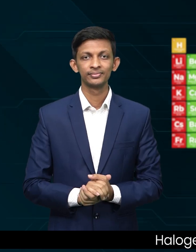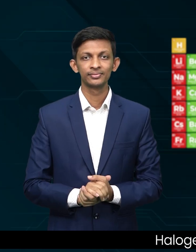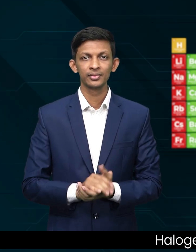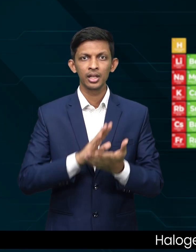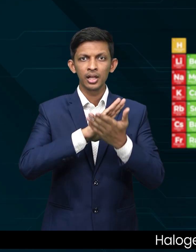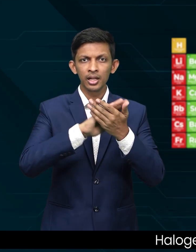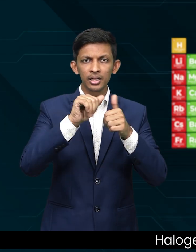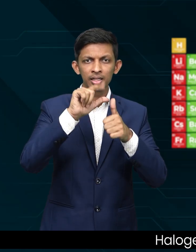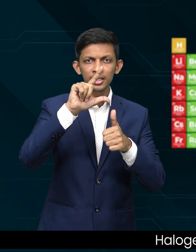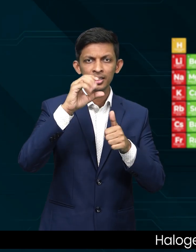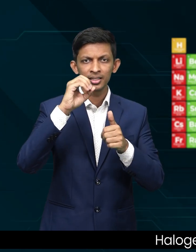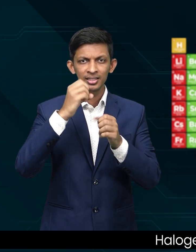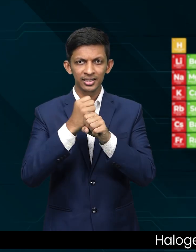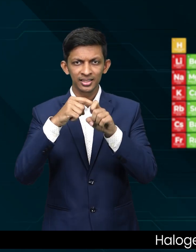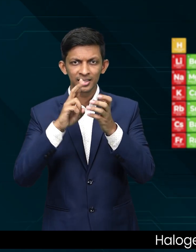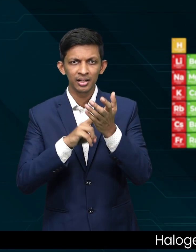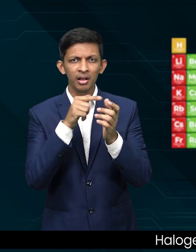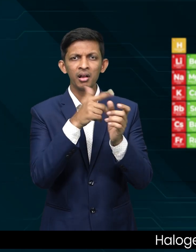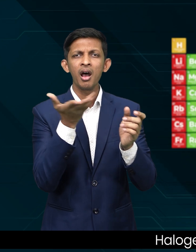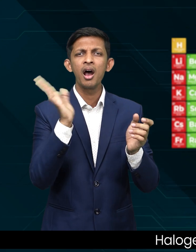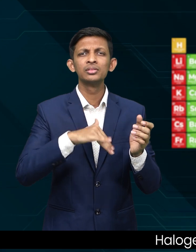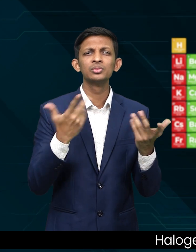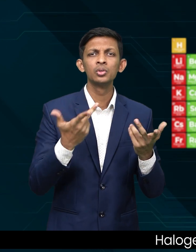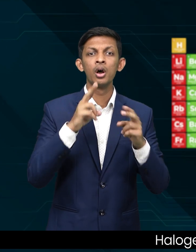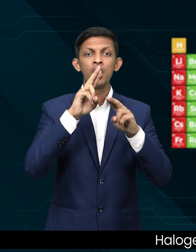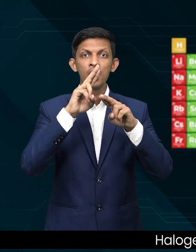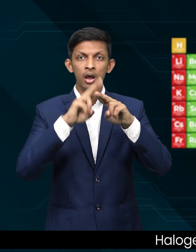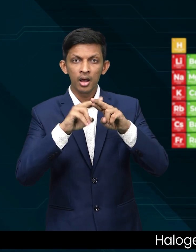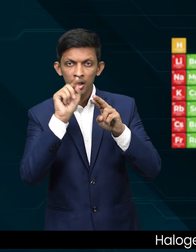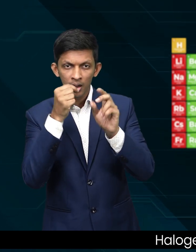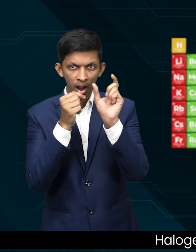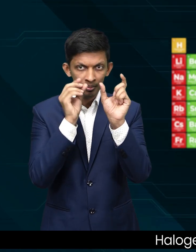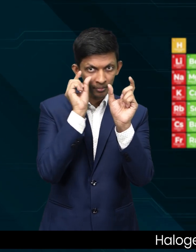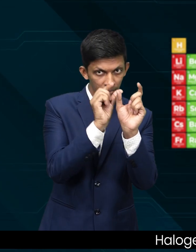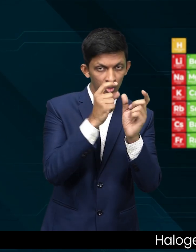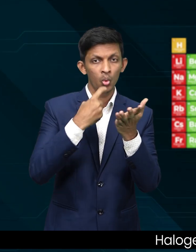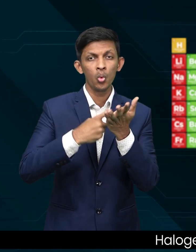हॅलोजन इन ब्रॅकेट FCl, Br आणि L.